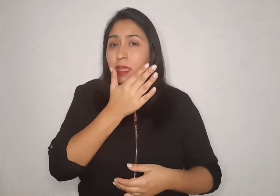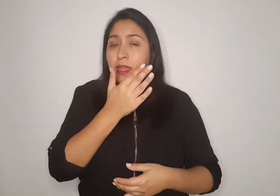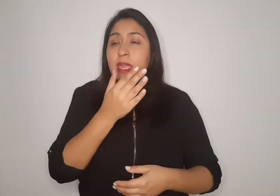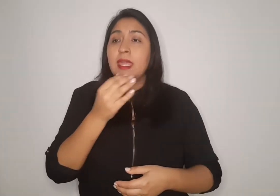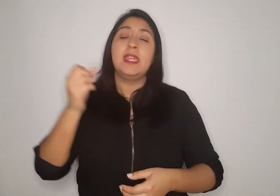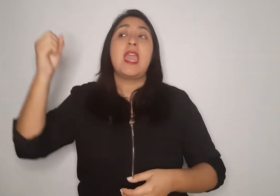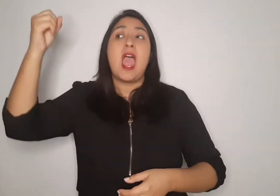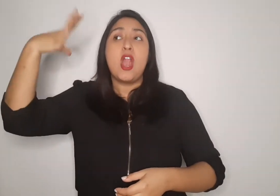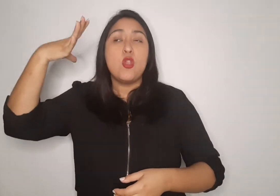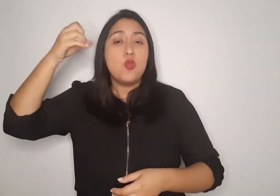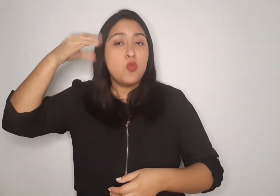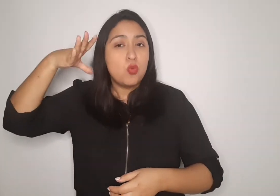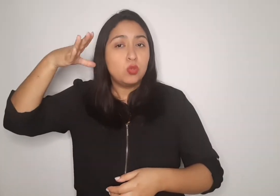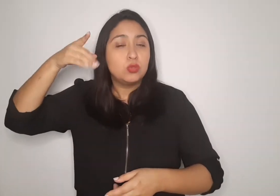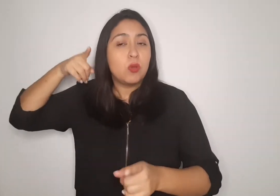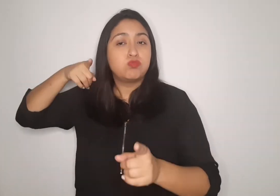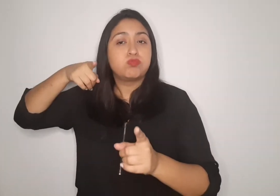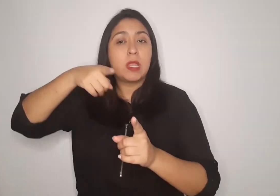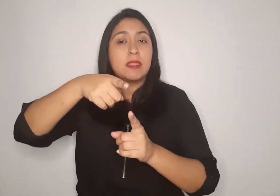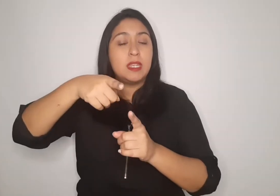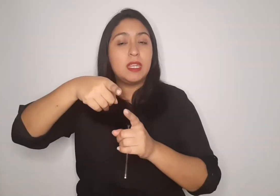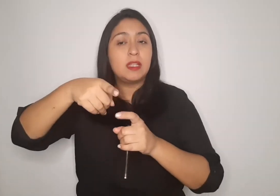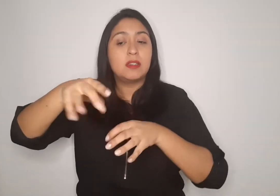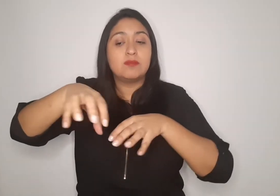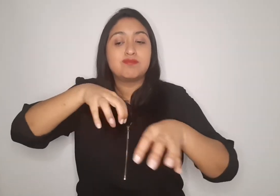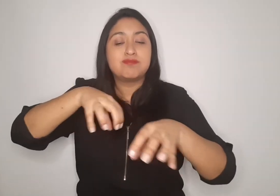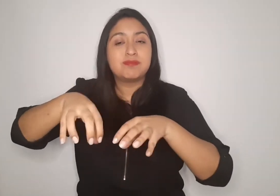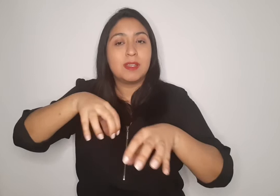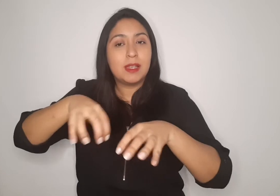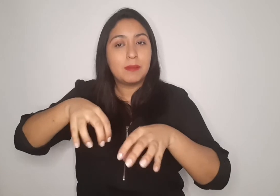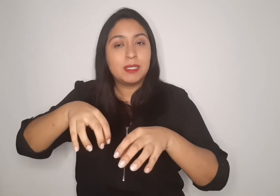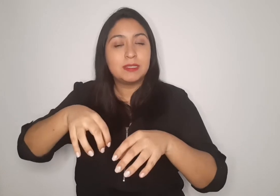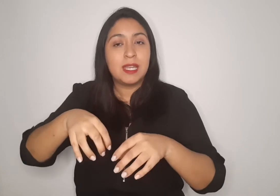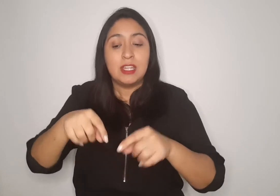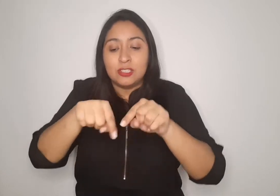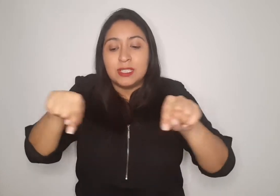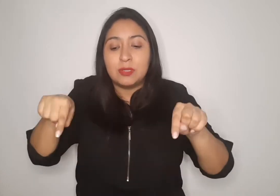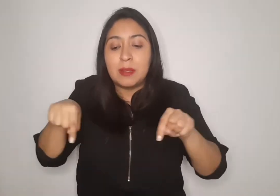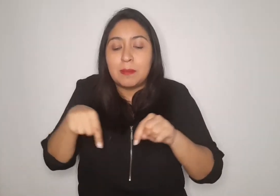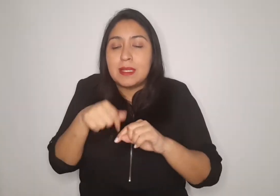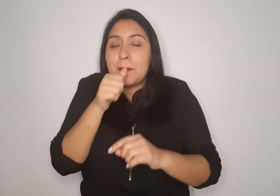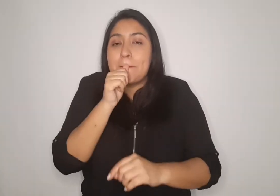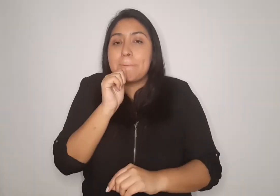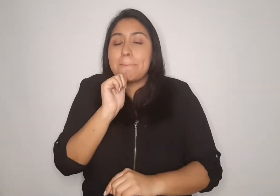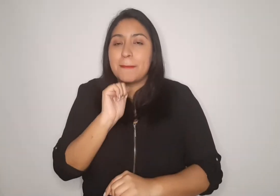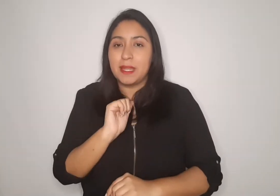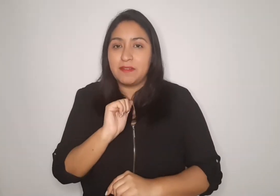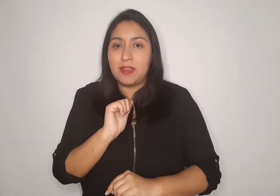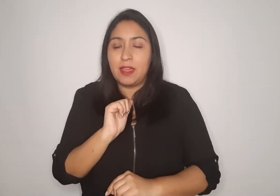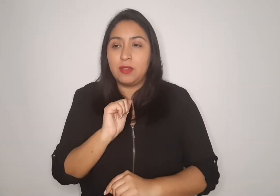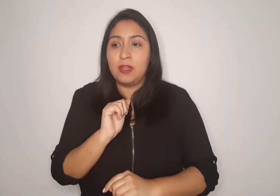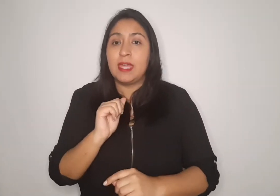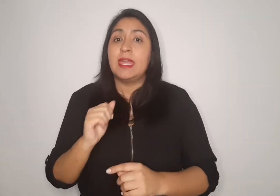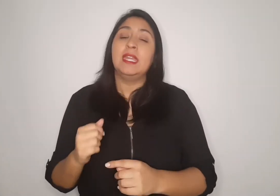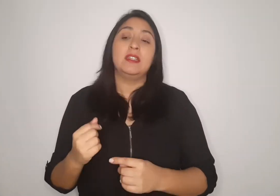las piezas, ¿no? Entonces es un espacio muy íntimo, y dentro de este espacio se encontraba esta momia